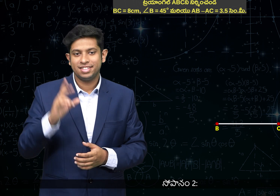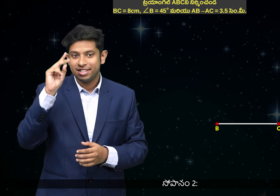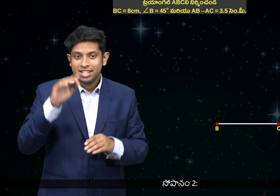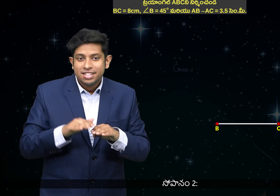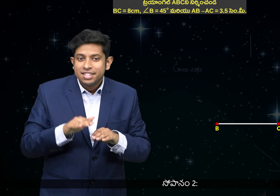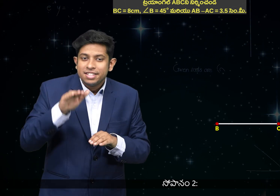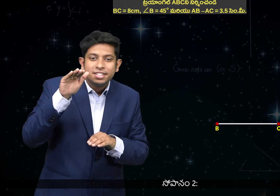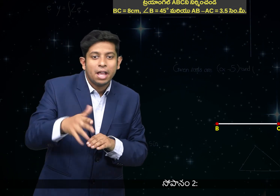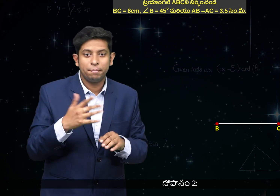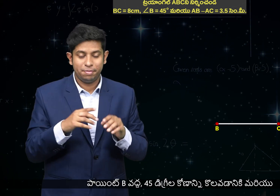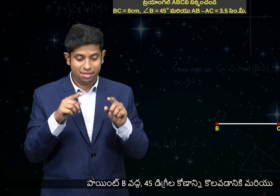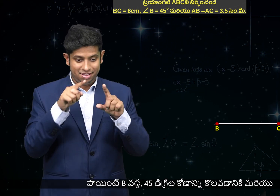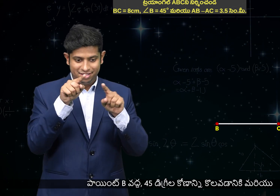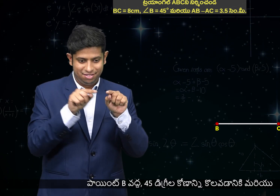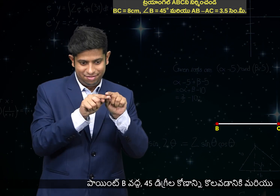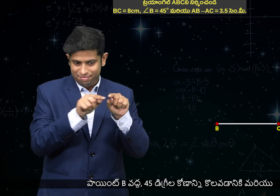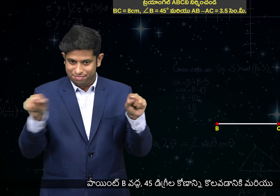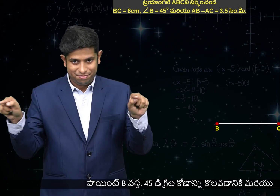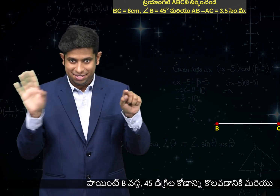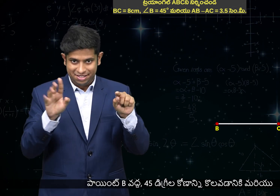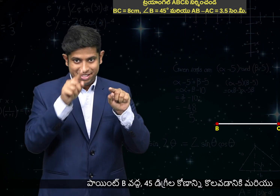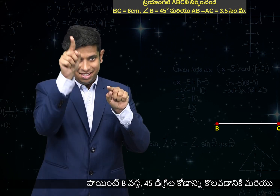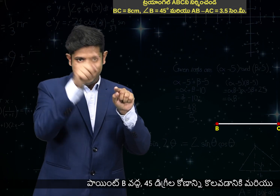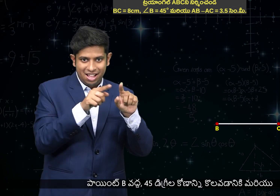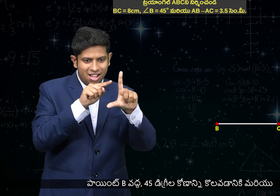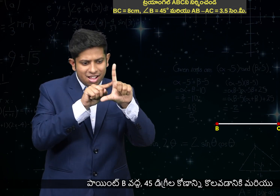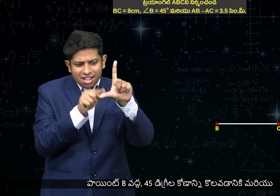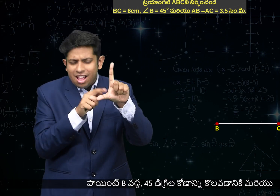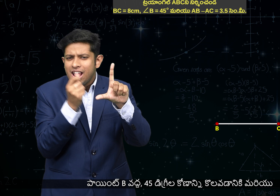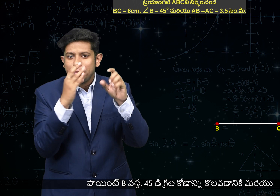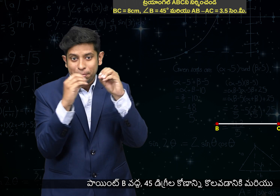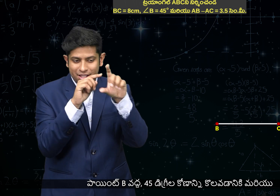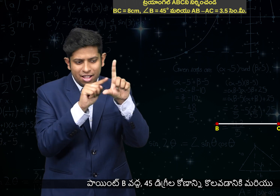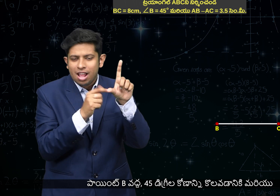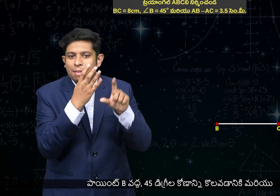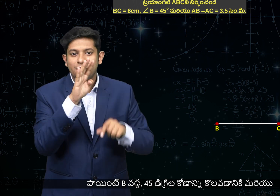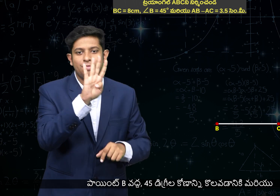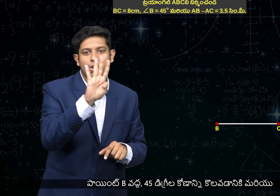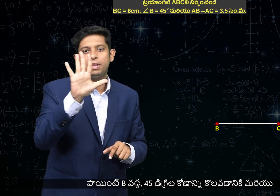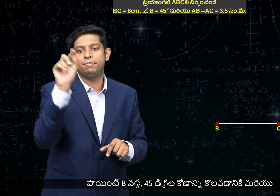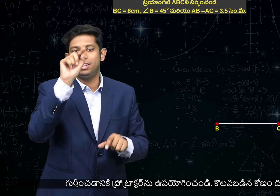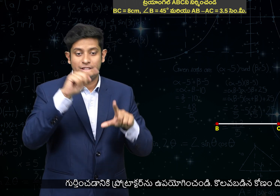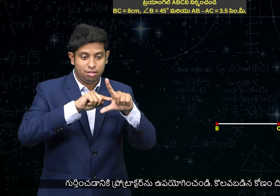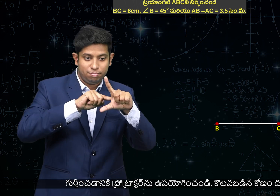సోపానం 2. పాయింట్ బి వద్ద 45 డిగ్రీల కోణాన్ని కొలవడానికి మరియు